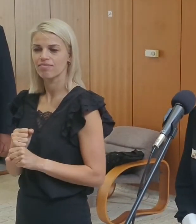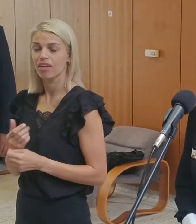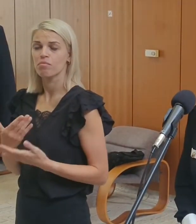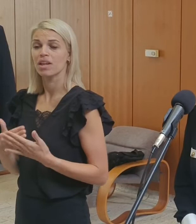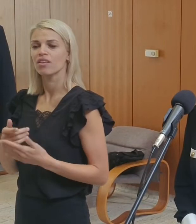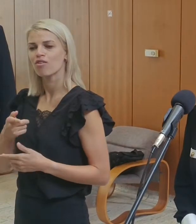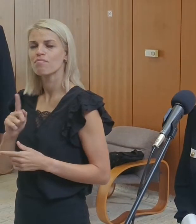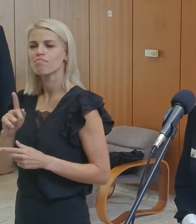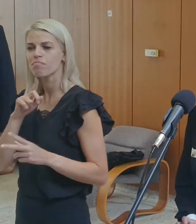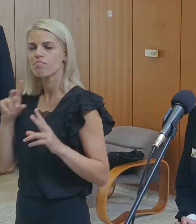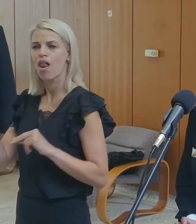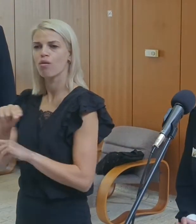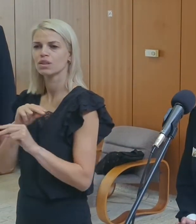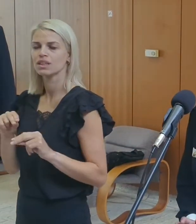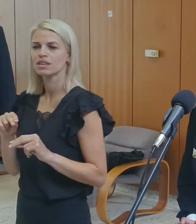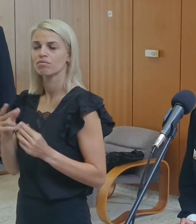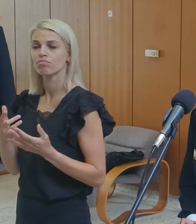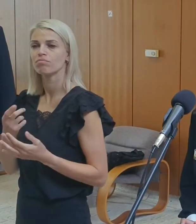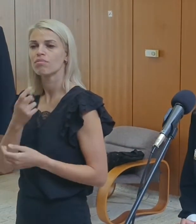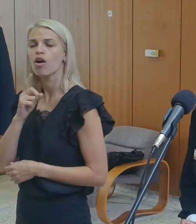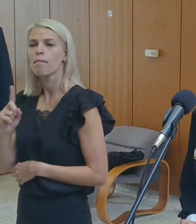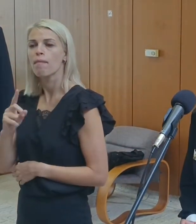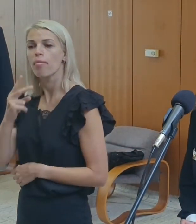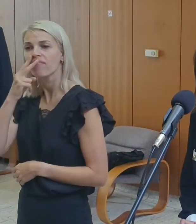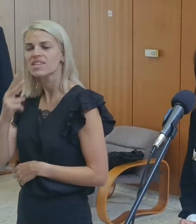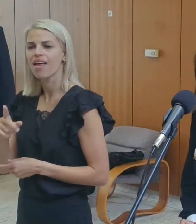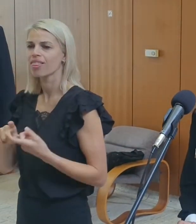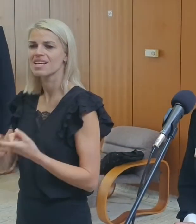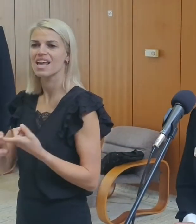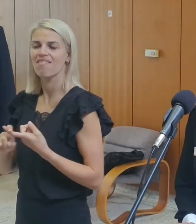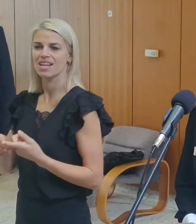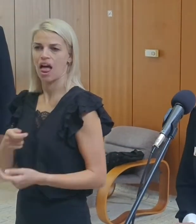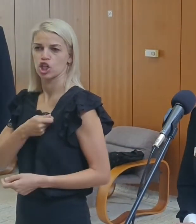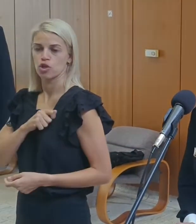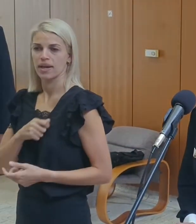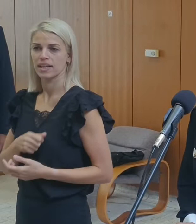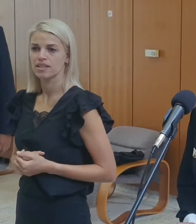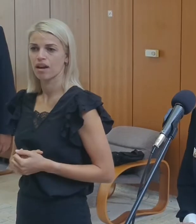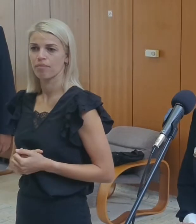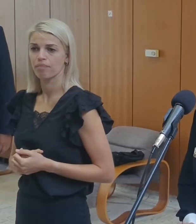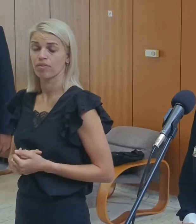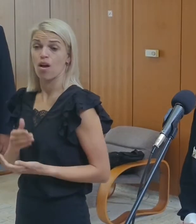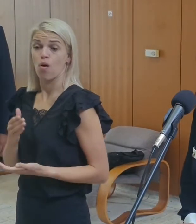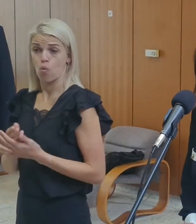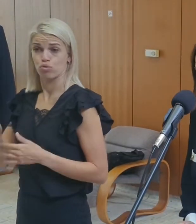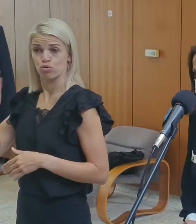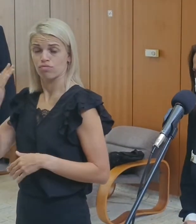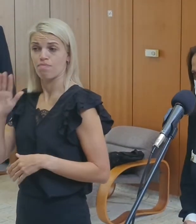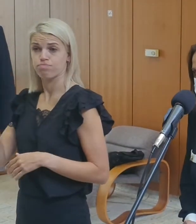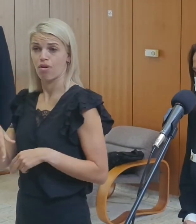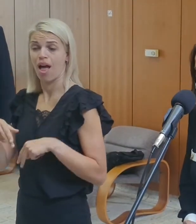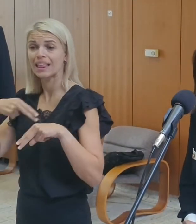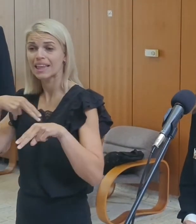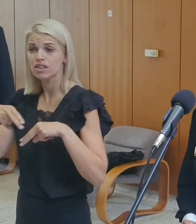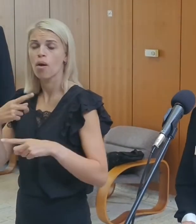tom, ako by mala vyzerať naozaj nezávislá inšpekcia. Tak už o tom sme mali diskusie v minulosti a vyplýva to aj z